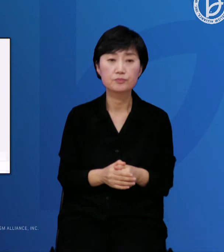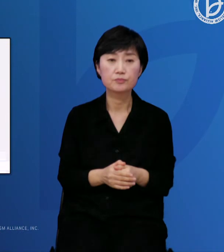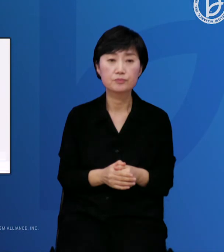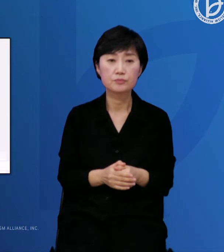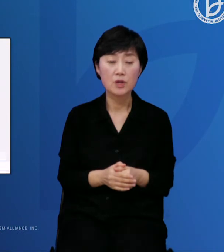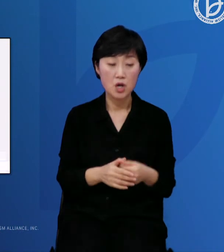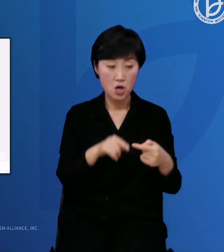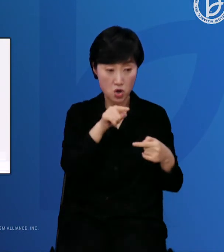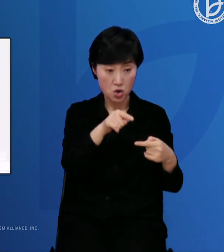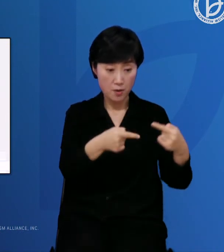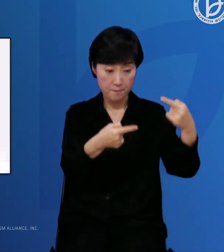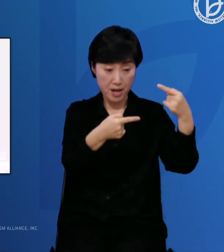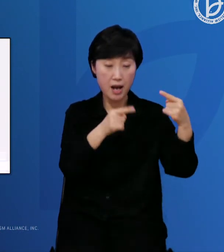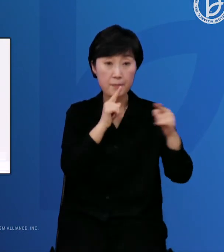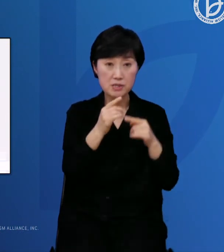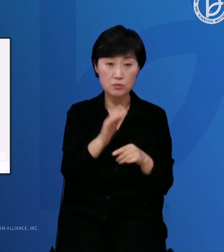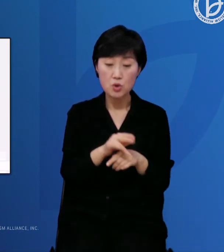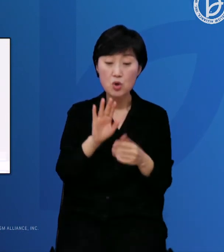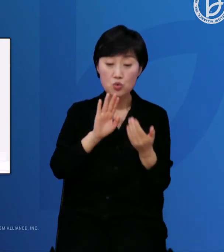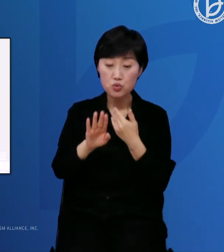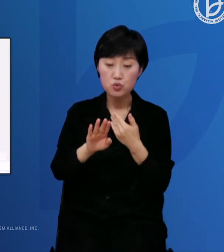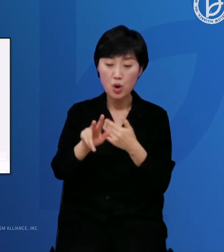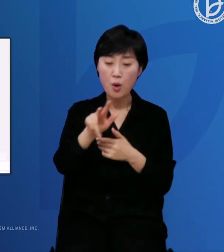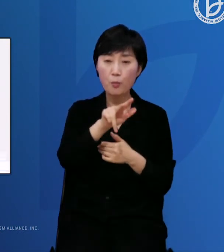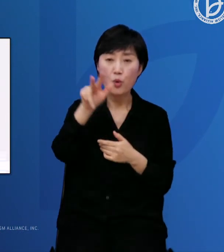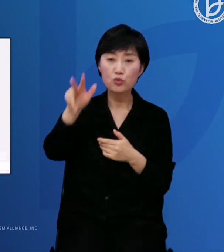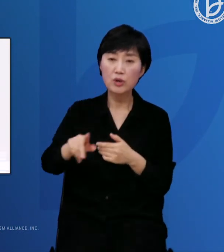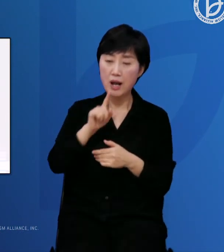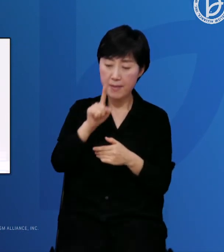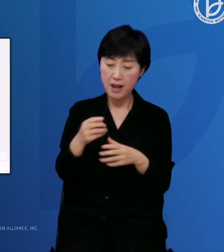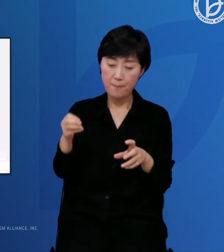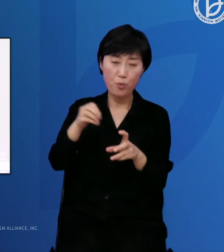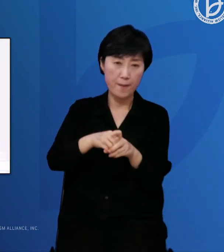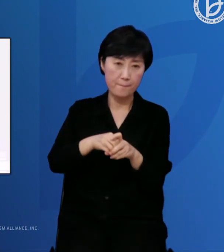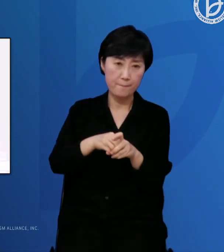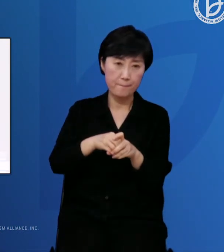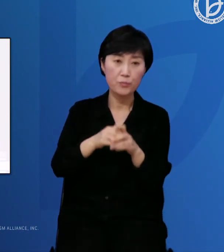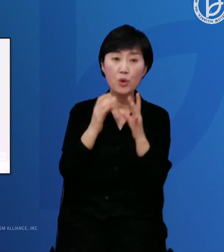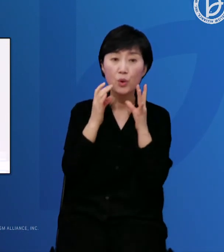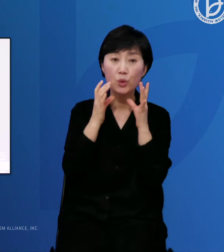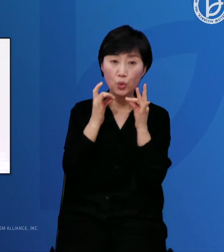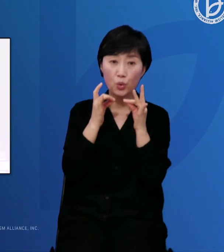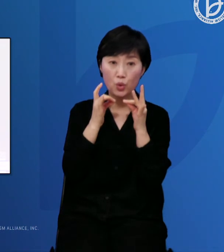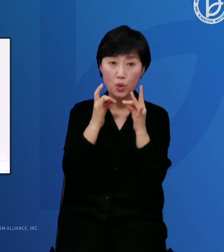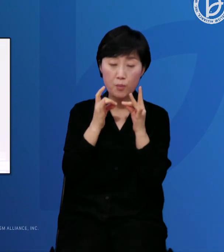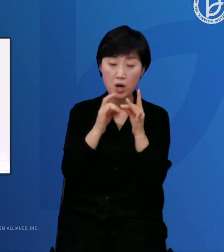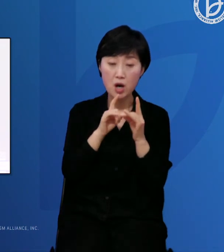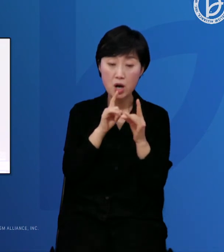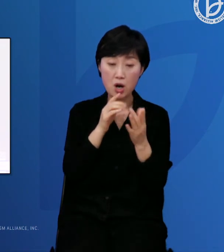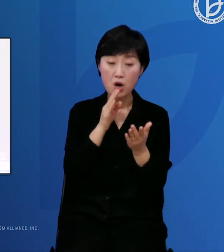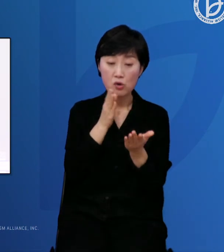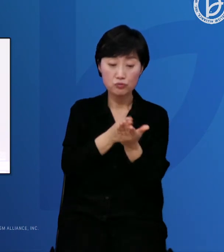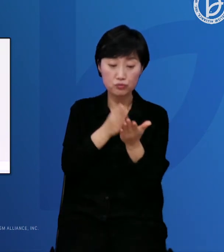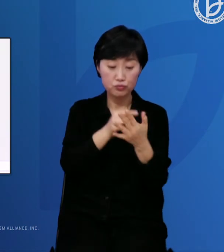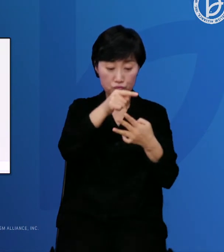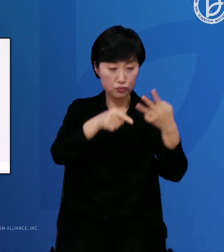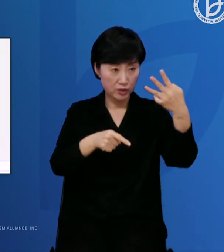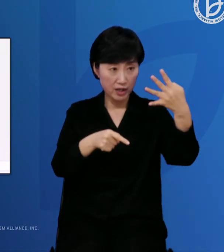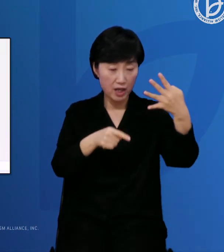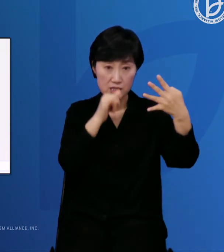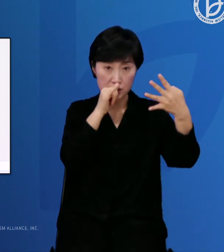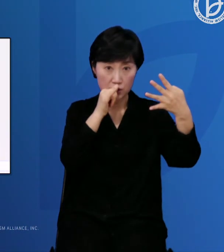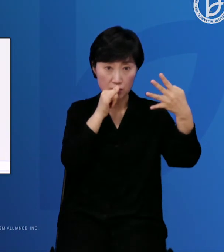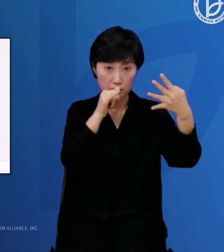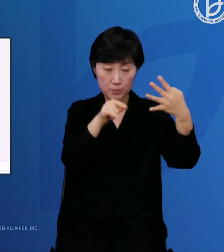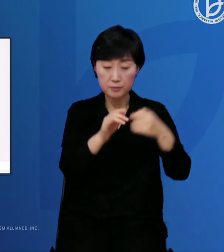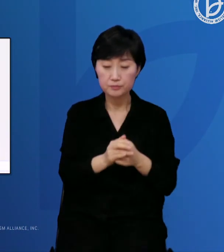메시지를 시작으로 포르투갈어 통역 서비스가 새롭게 시작돼 매주 토요 메시지 4개 파일이 업로드됩니다. 수어